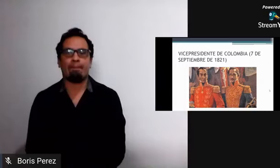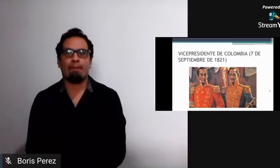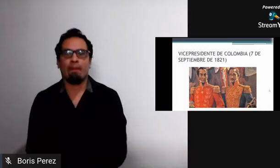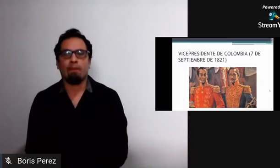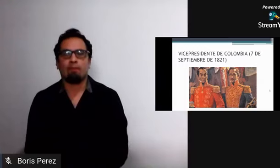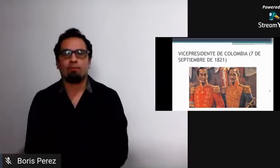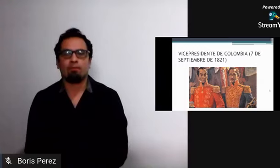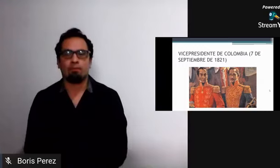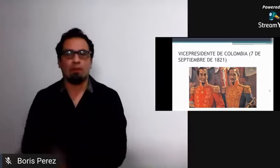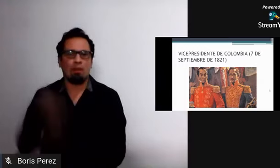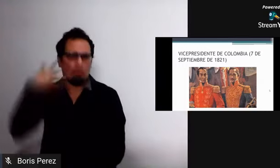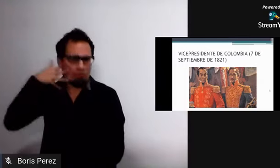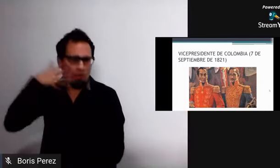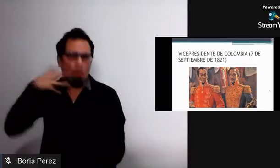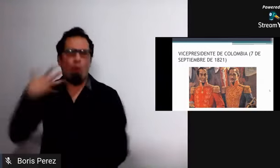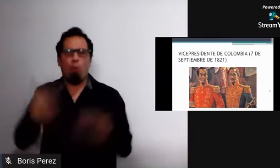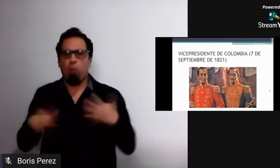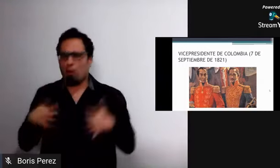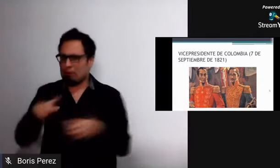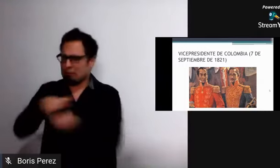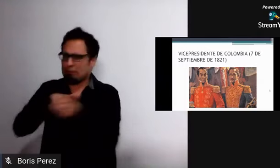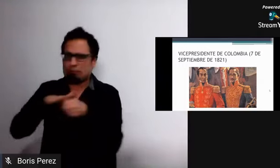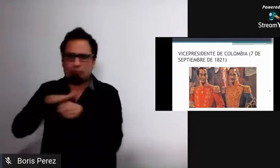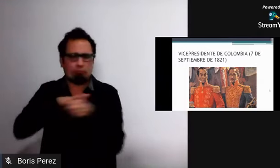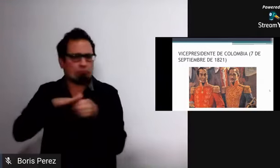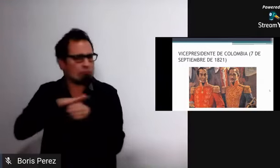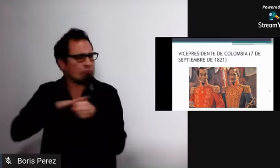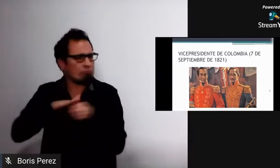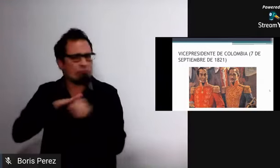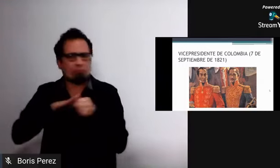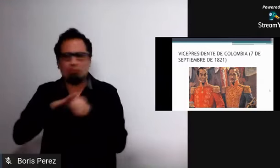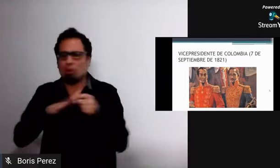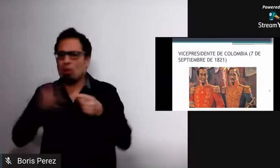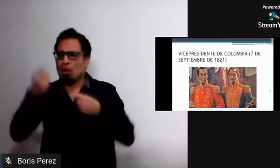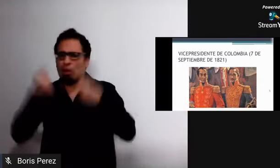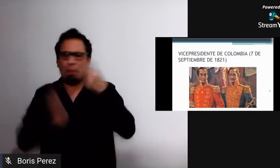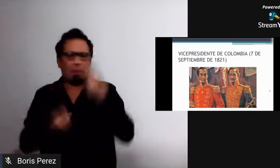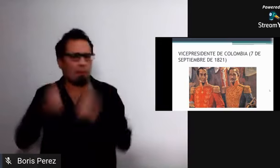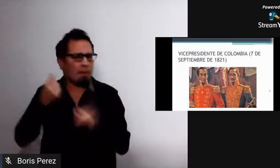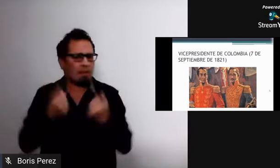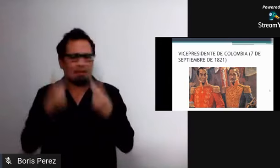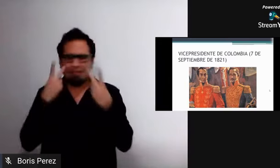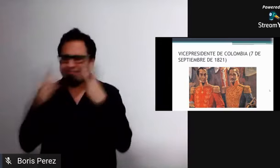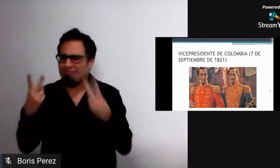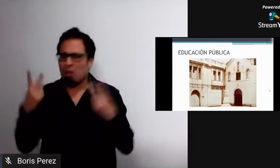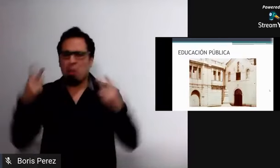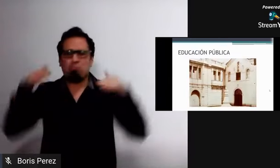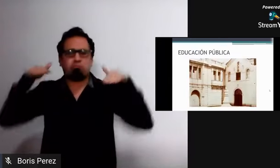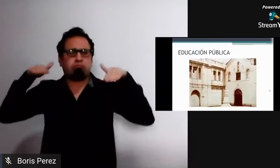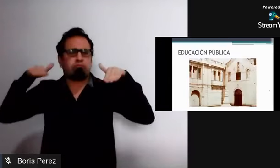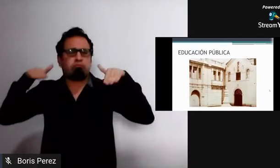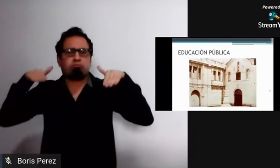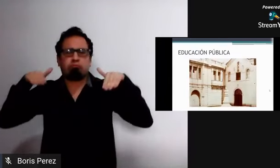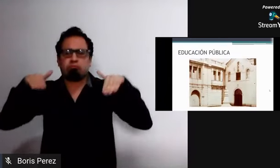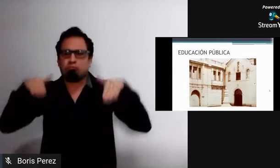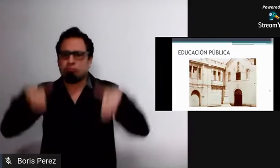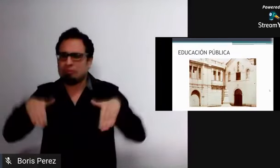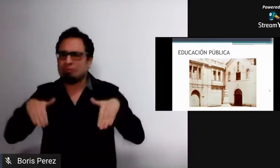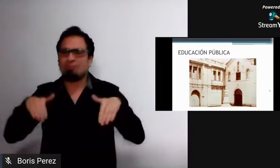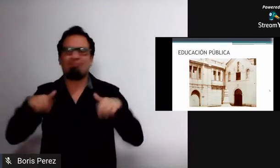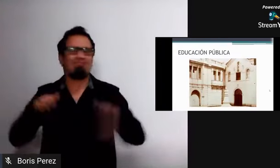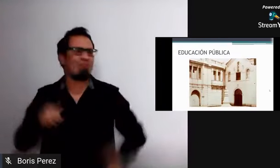de administrar un país en esa época siguiente. Y en medio pues de una crisis económica que